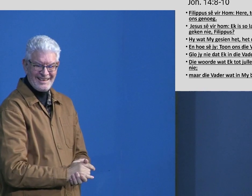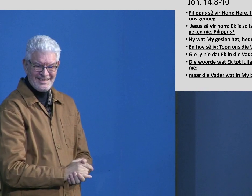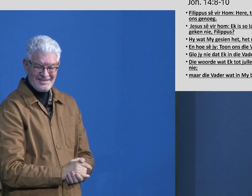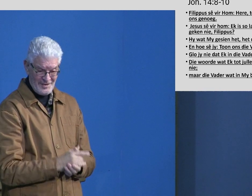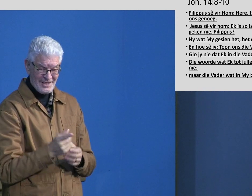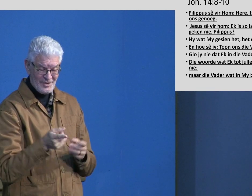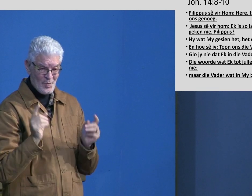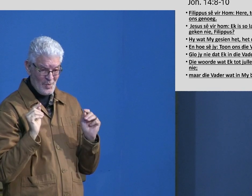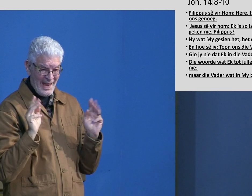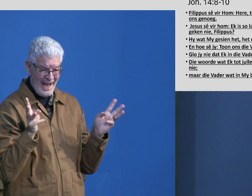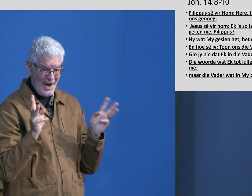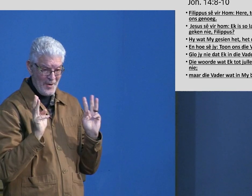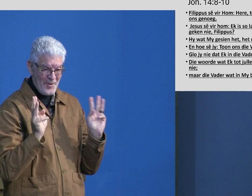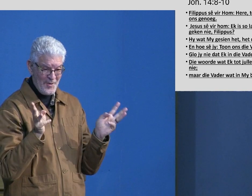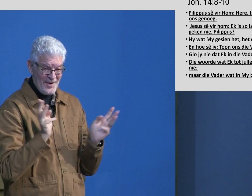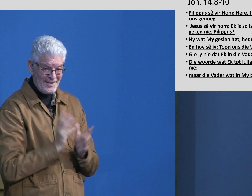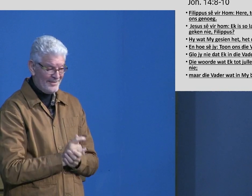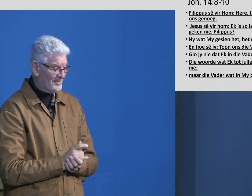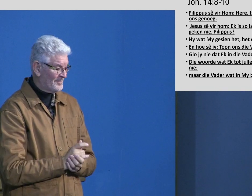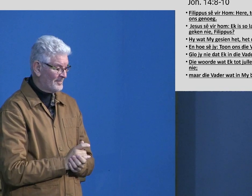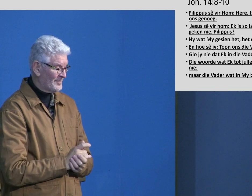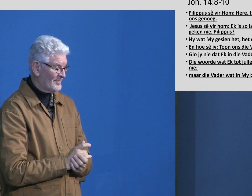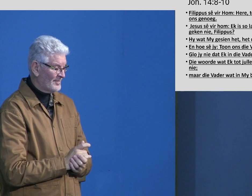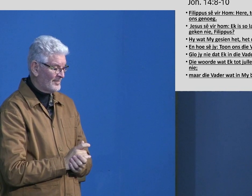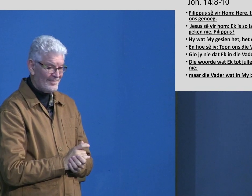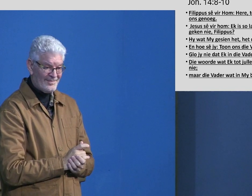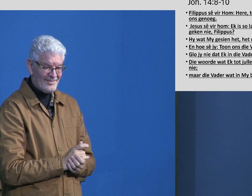dit? Dit is regtig wauw, dit is groot.